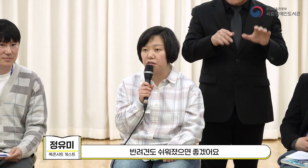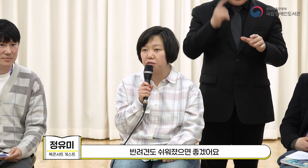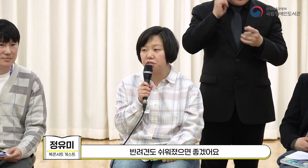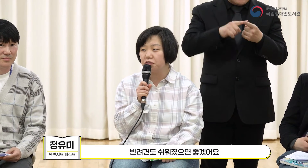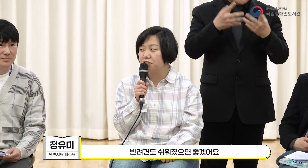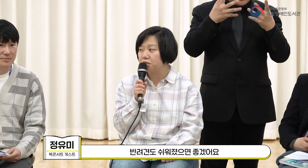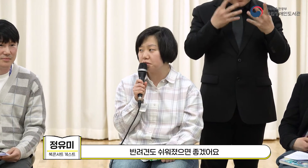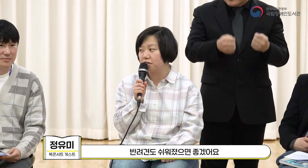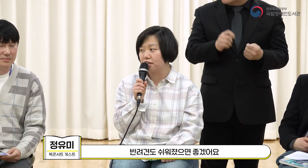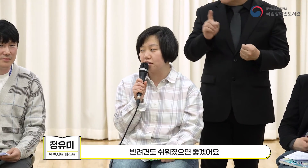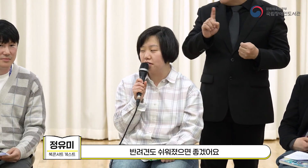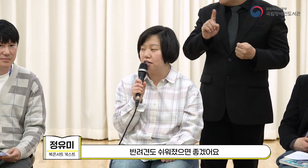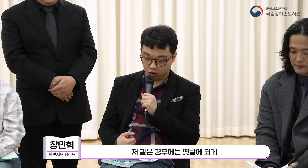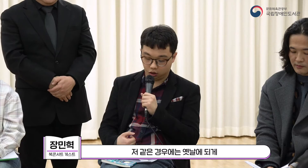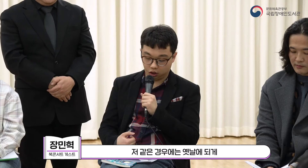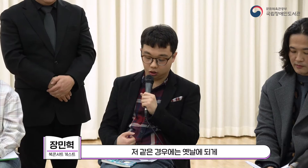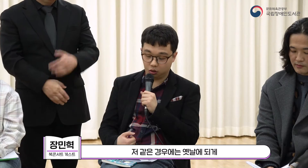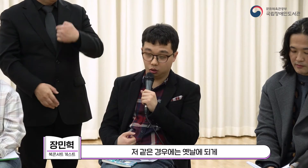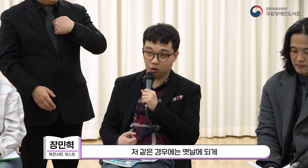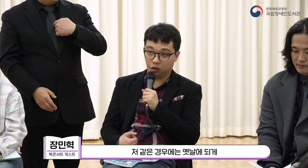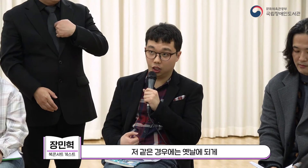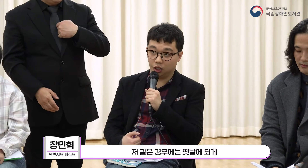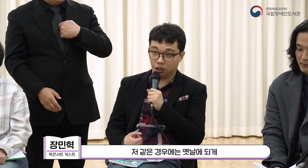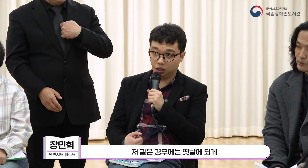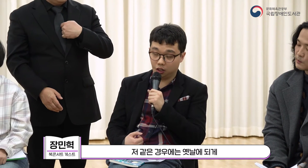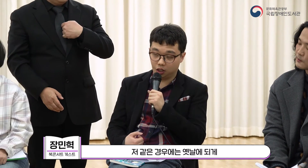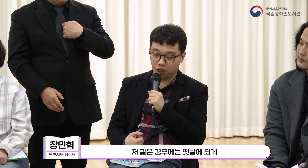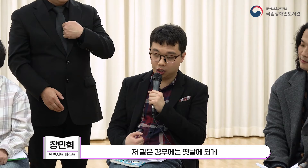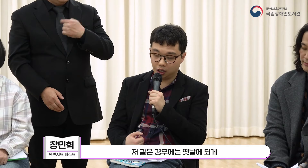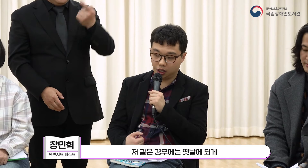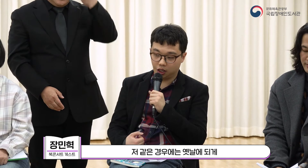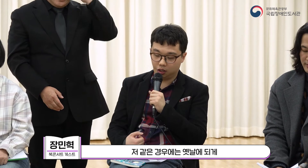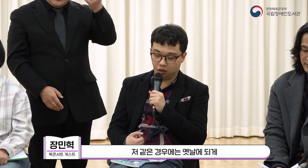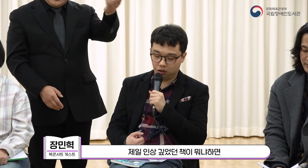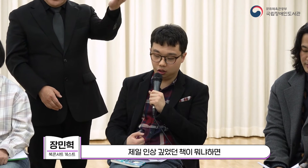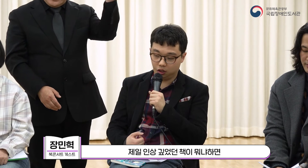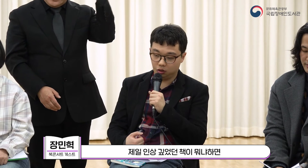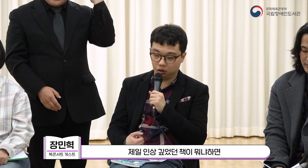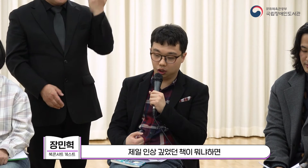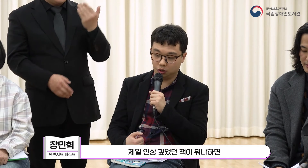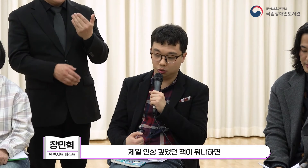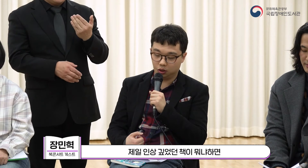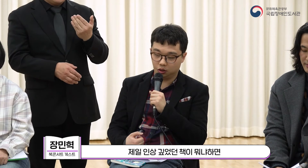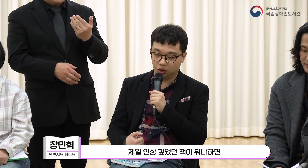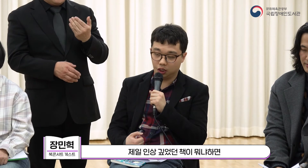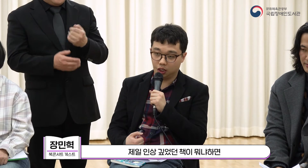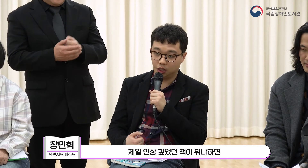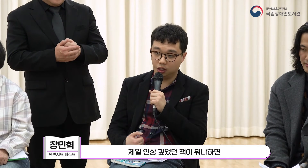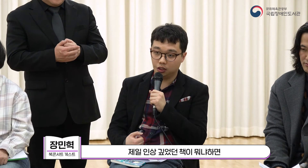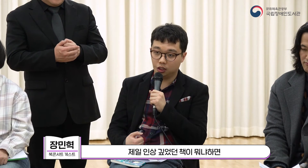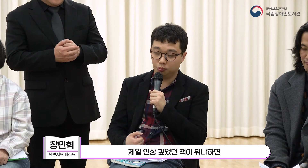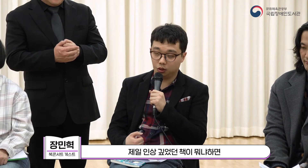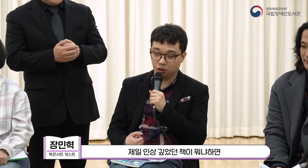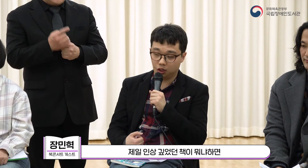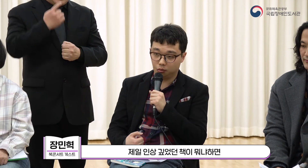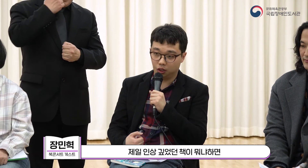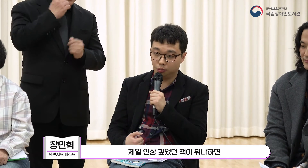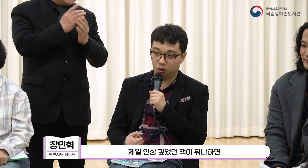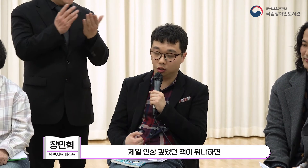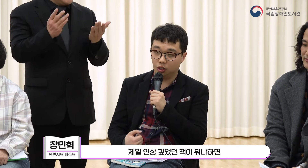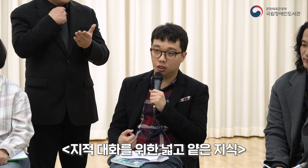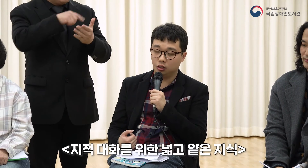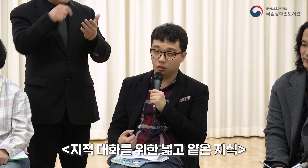많아서 반려견도 쉬워졌으면 좋겠어요. 저 같은 경우는 옛날에 되게 읽었던 책들 중에서 제일 인상 깊었던